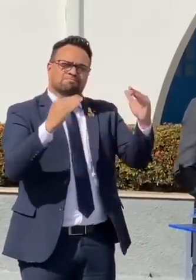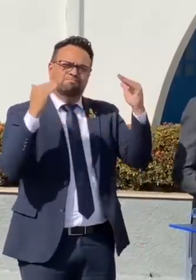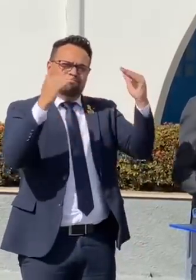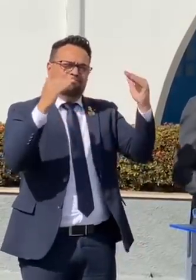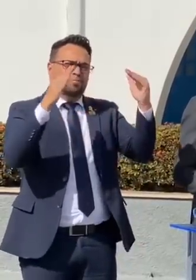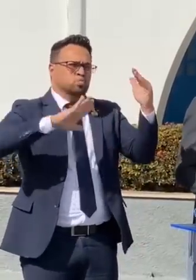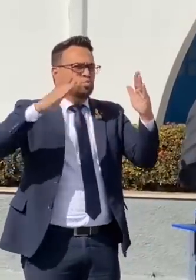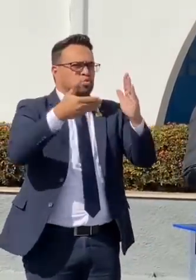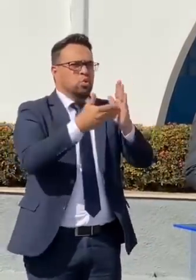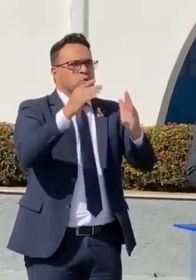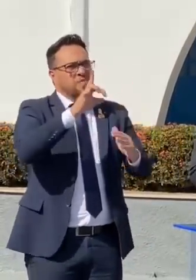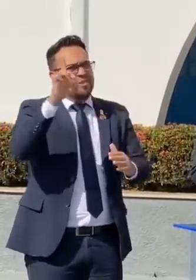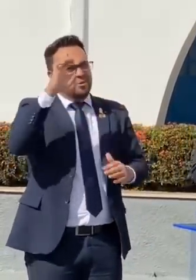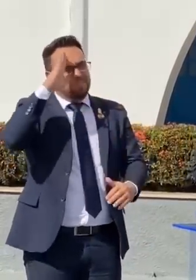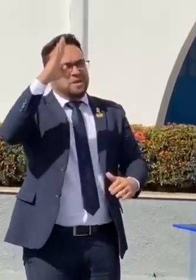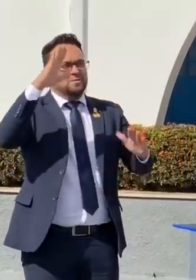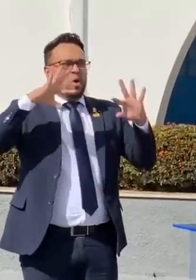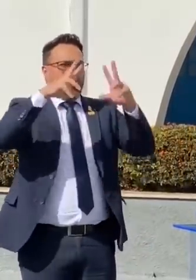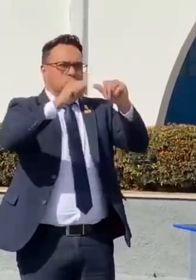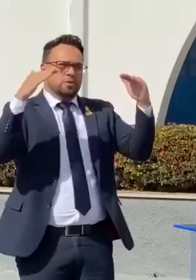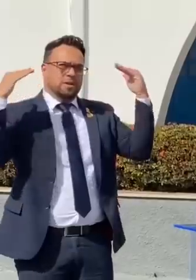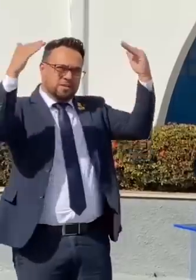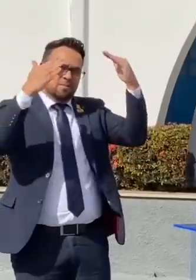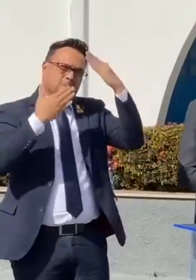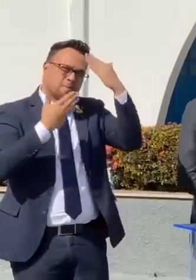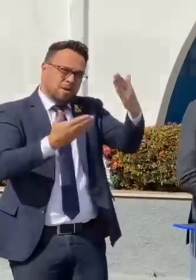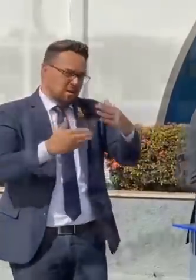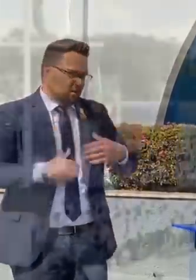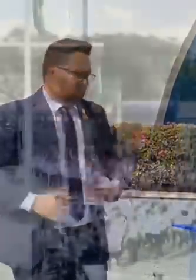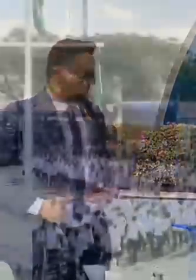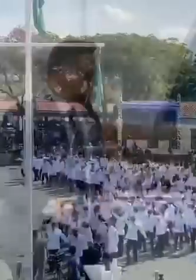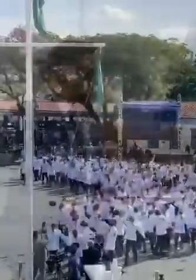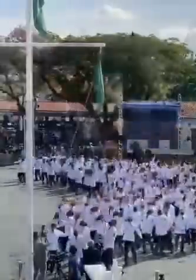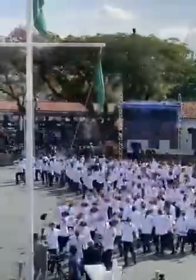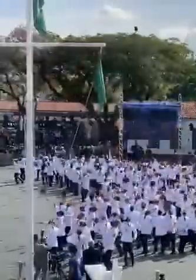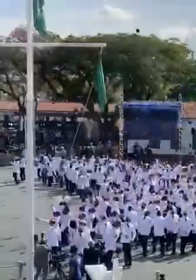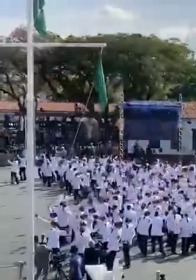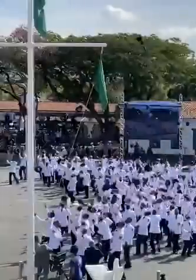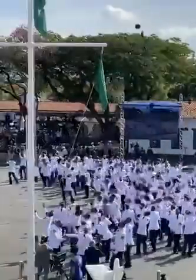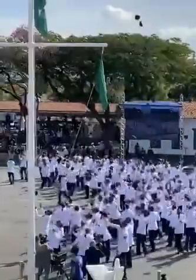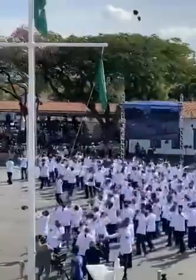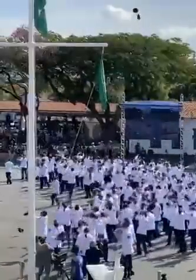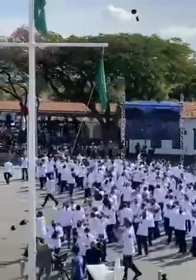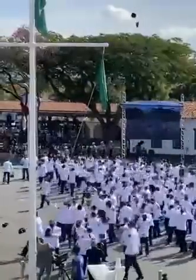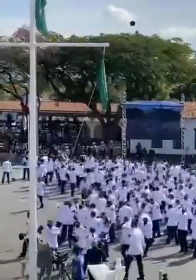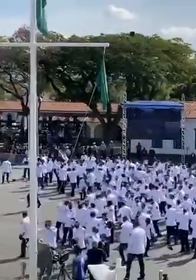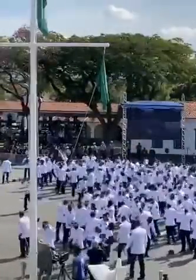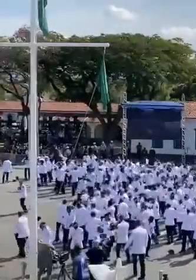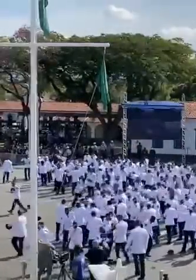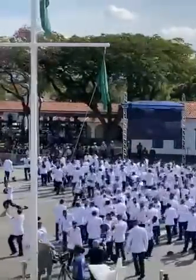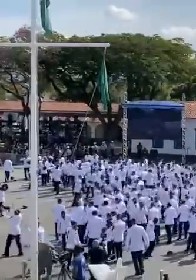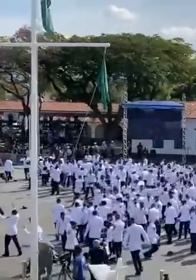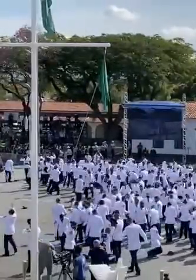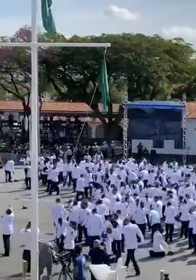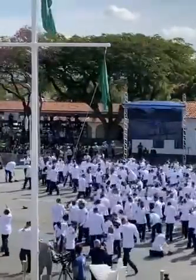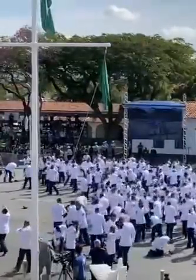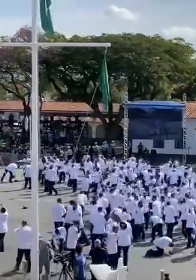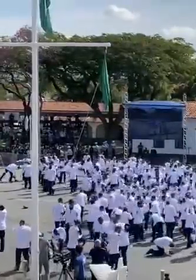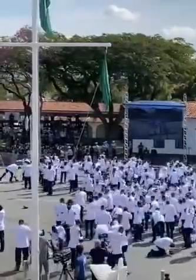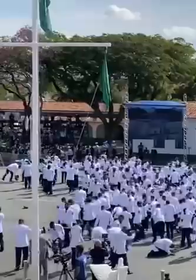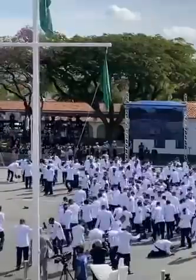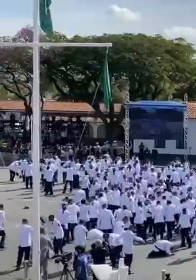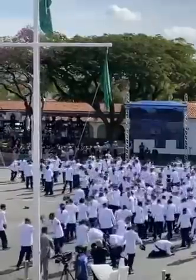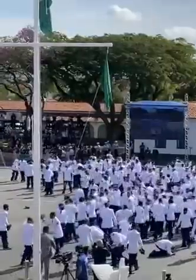tudo e o nosso Deus acima de todos. Muito obrigado. Thank you.